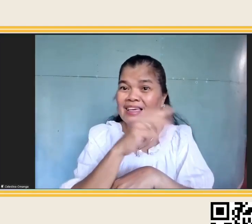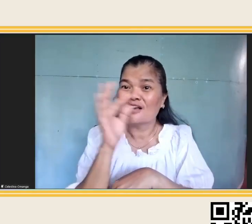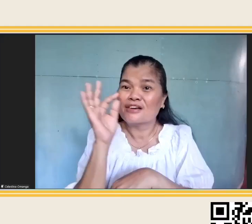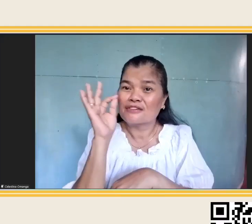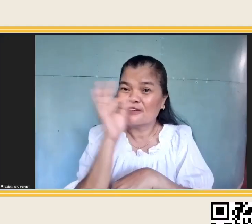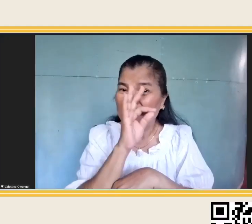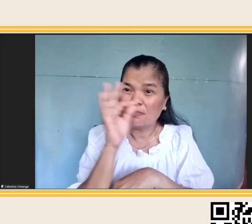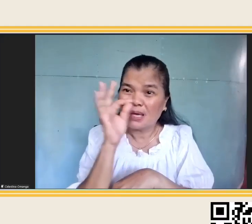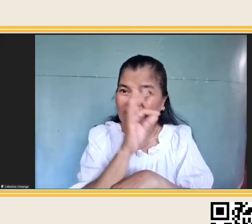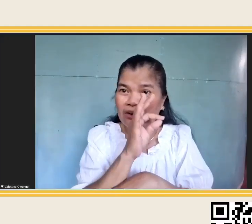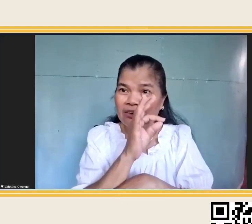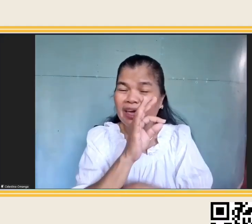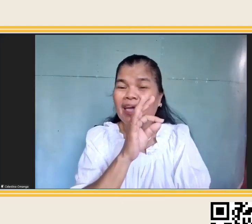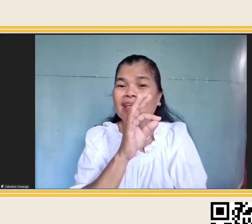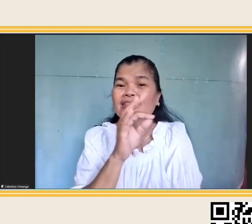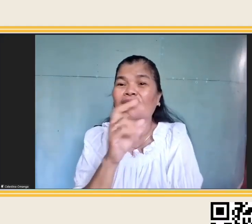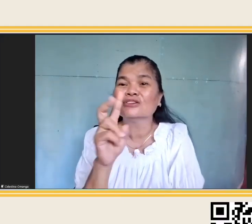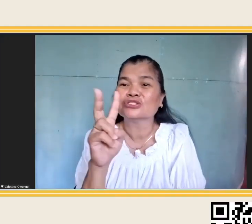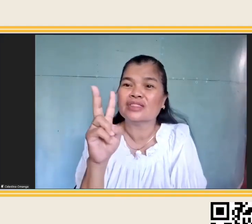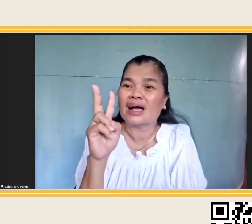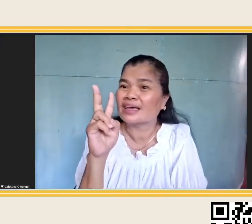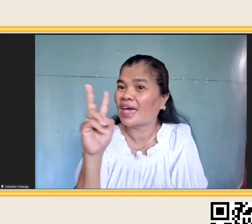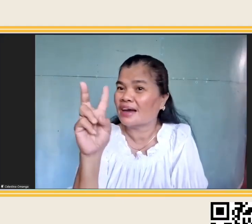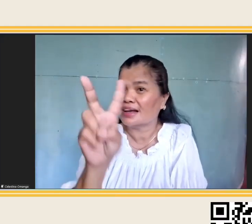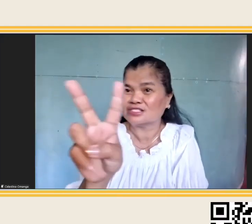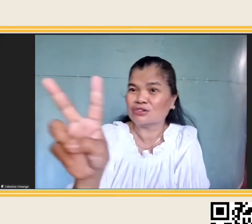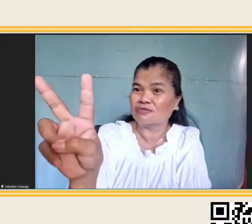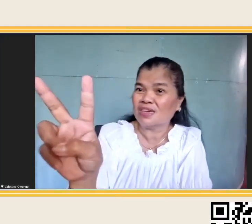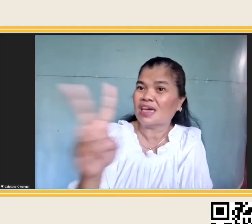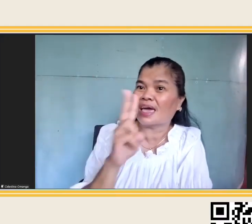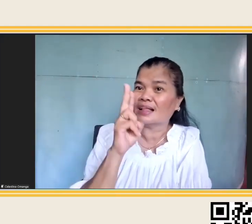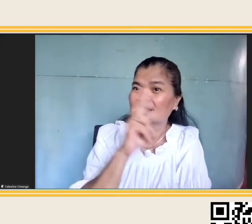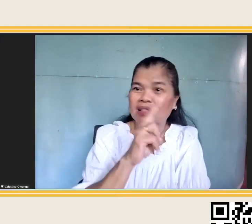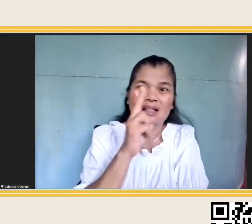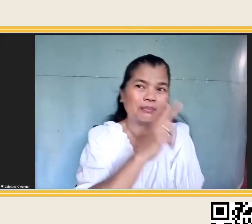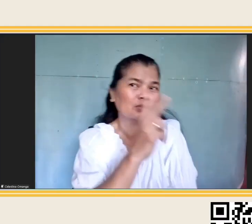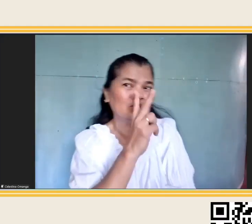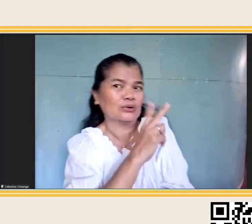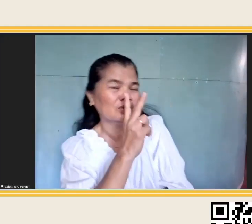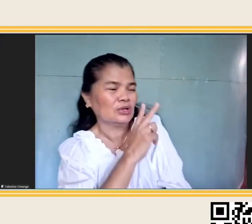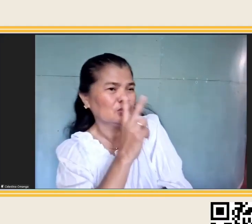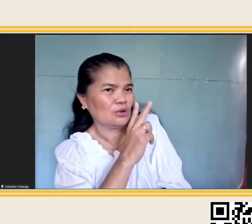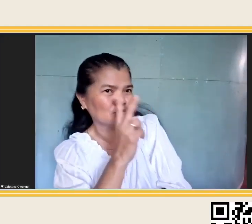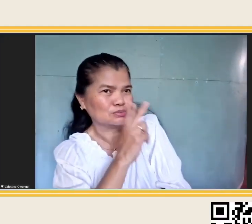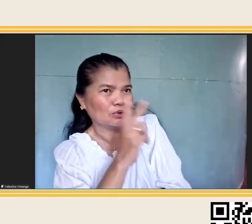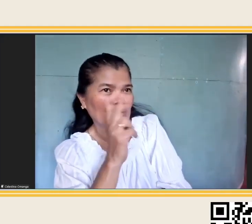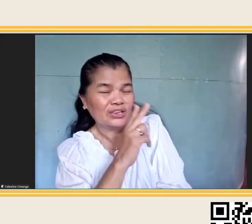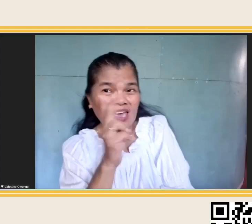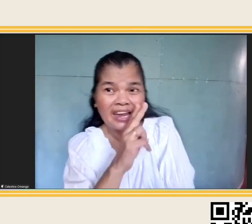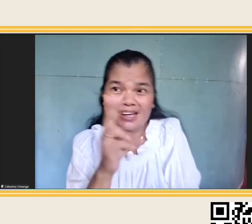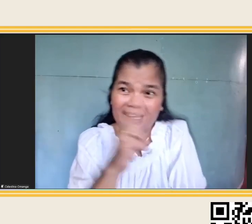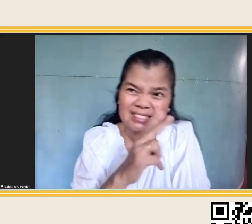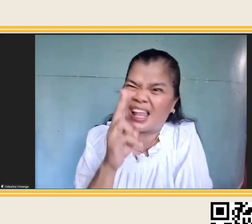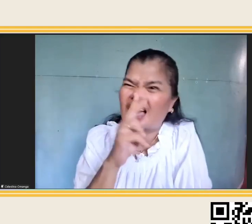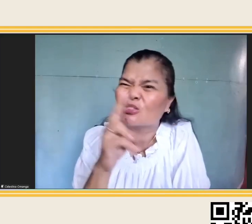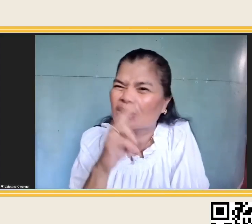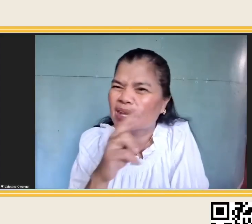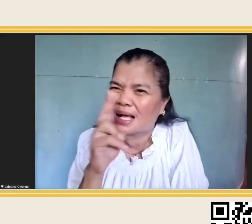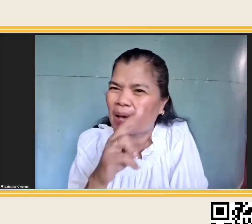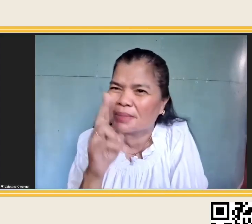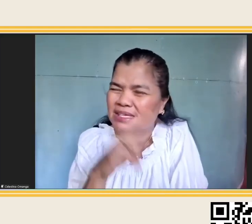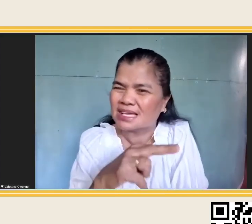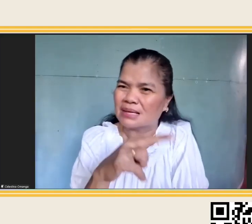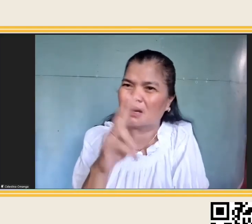lie, Filipino, and also the careless. Yung B-hand, tatap mo yung nose mo. Careless. Lagi